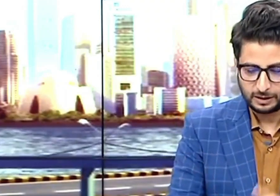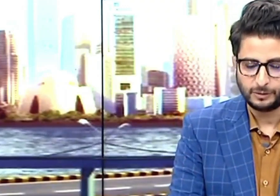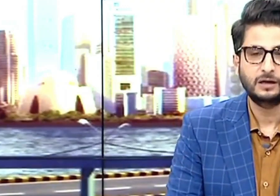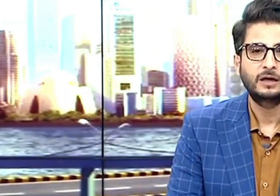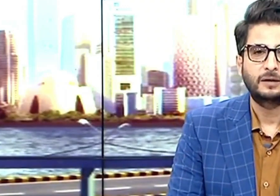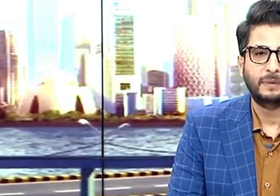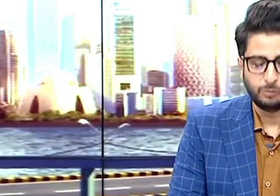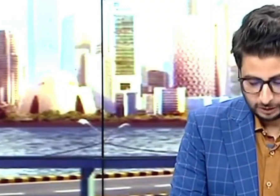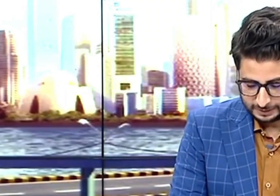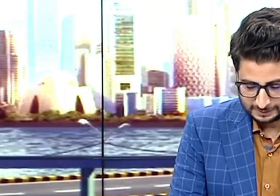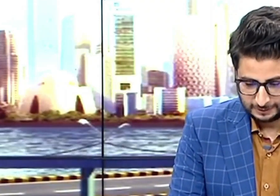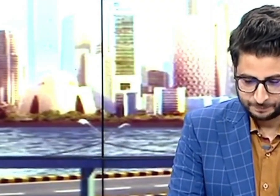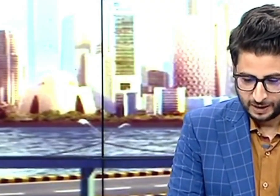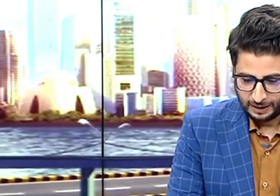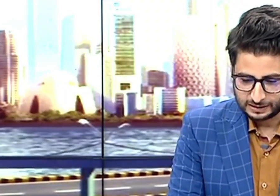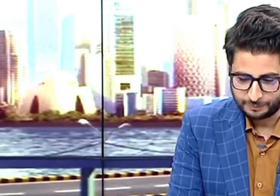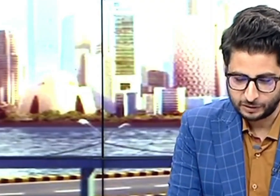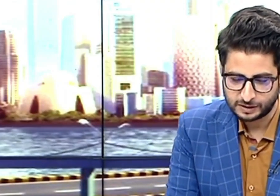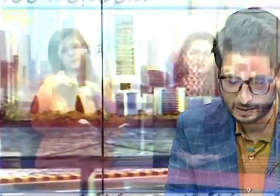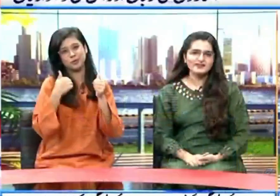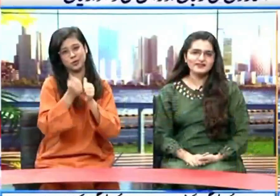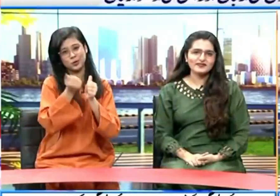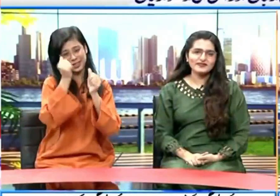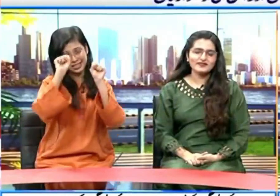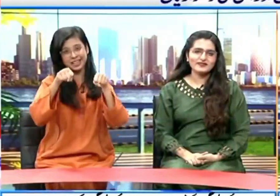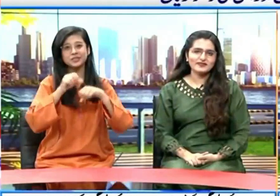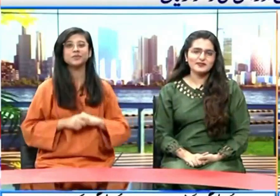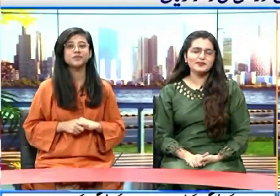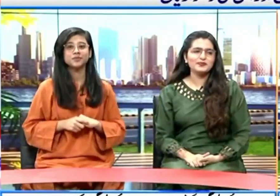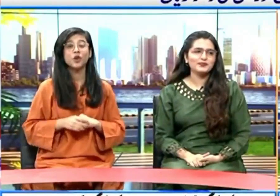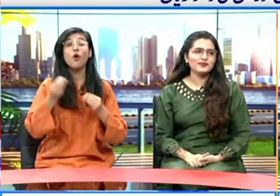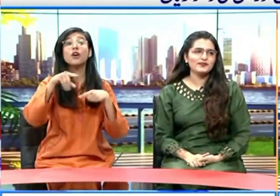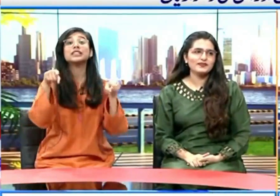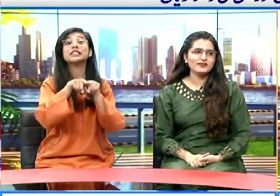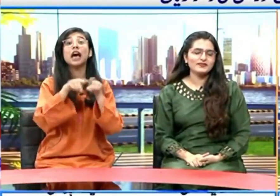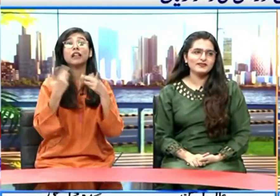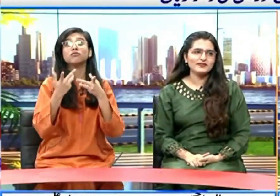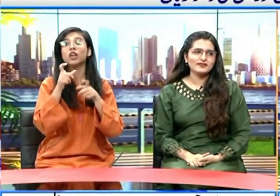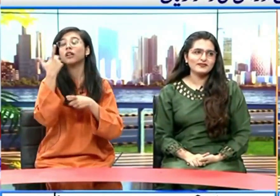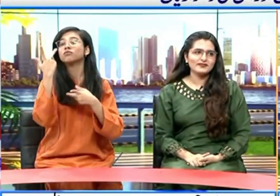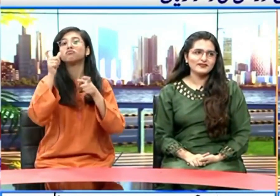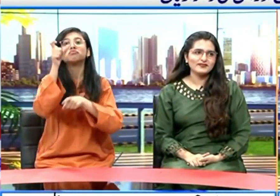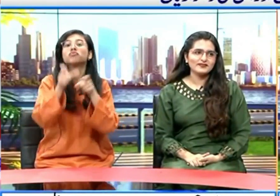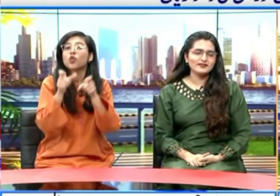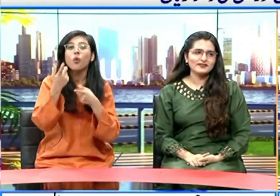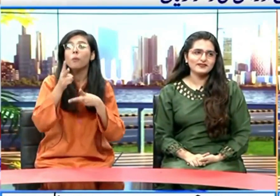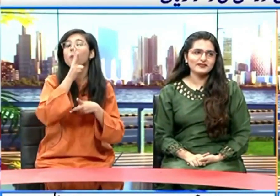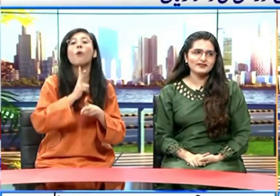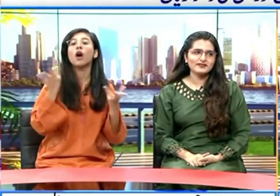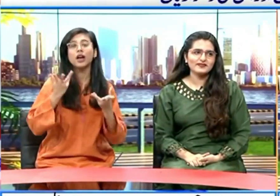بھی ایک ہمارے معمول کا حصہ ہے. اچھا, پھر اس کے ساتھ ساتھ یہ ہے کہ ماہرین یہ بتاتے ہیں کہ